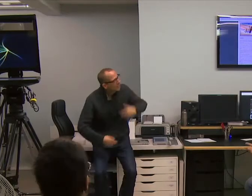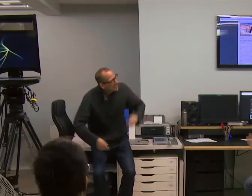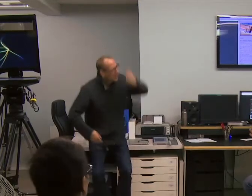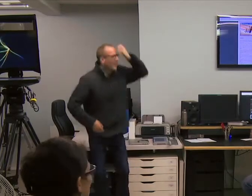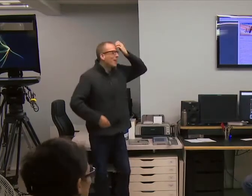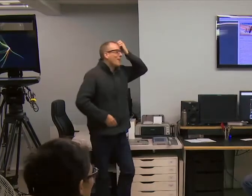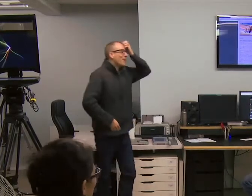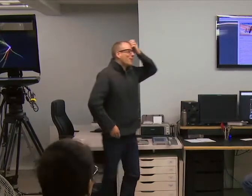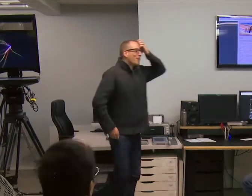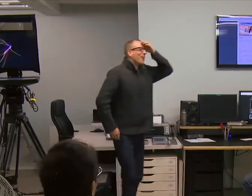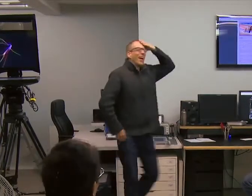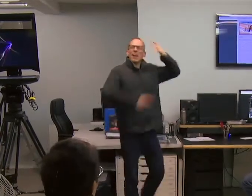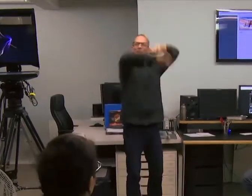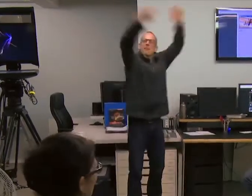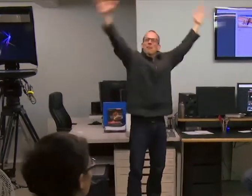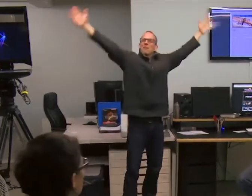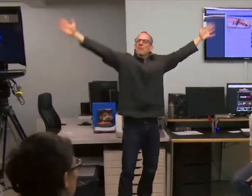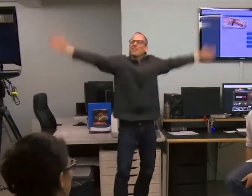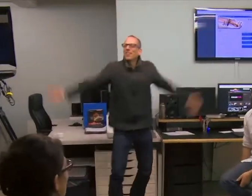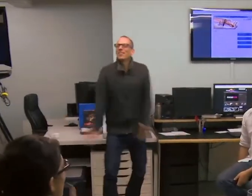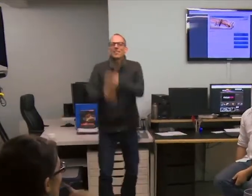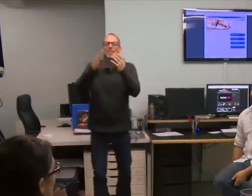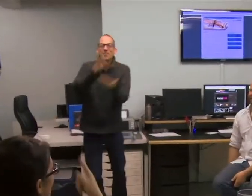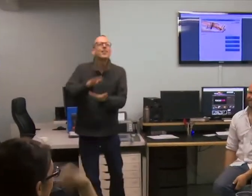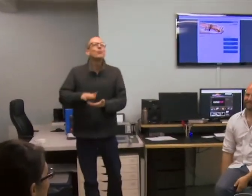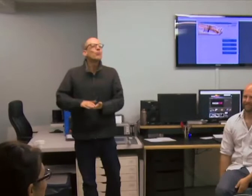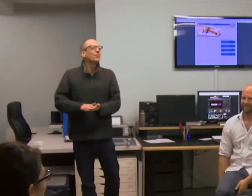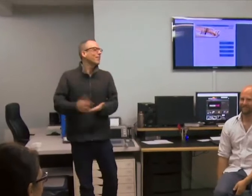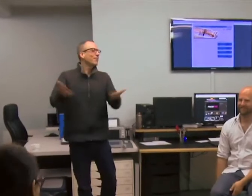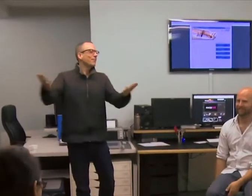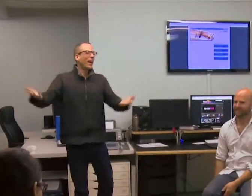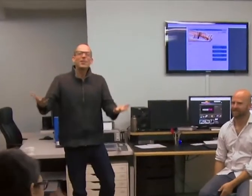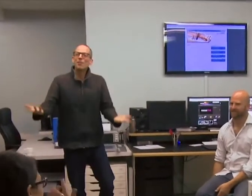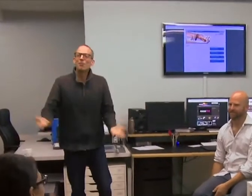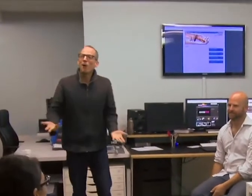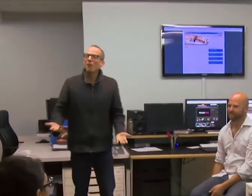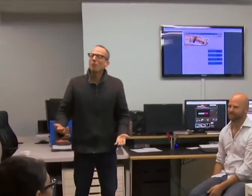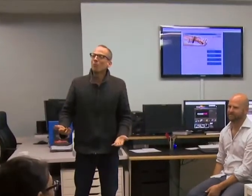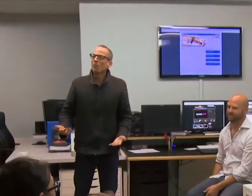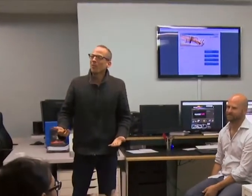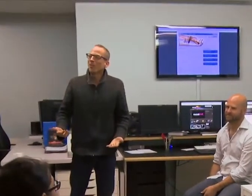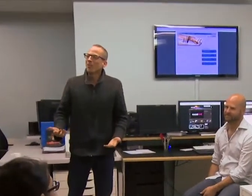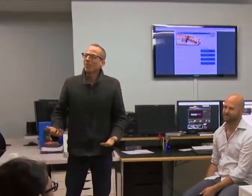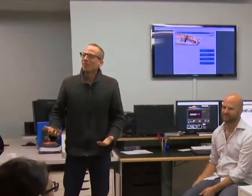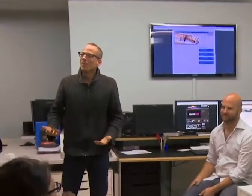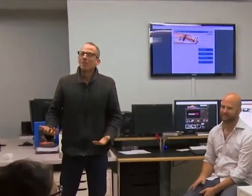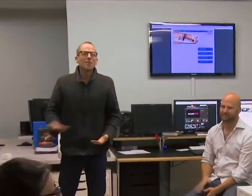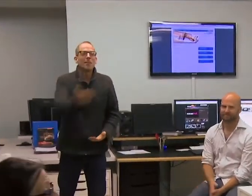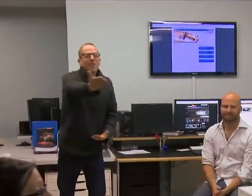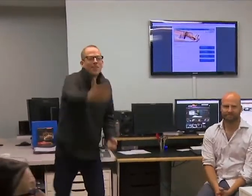ich. Gut. Es geht gegen 10 Uhr. Sind weitere Fragen, Wünsche? Bitte. Ich habe noch